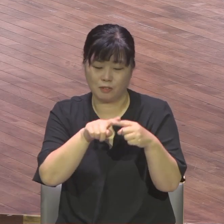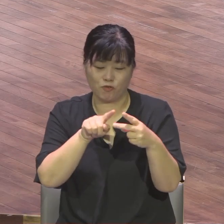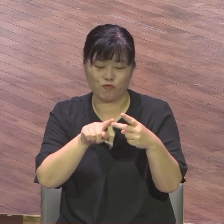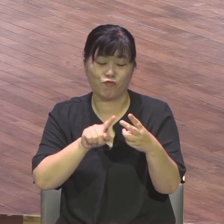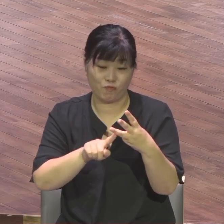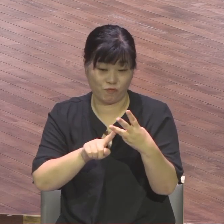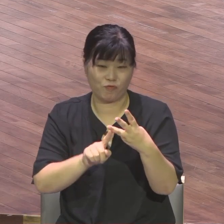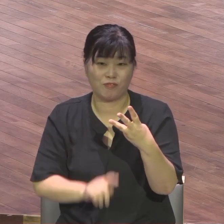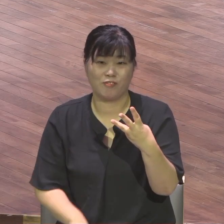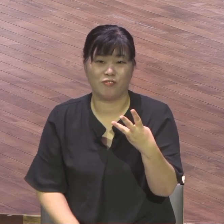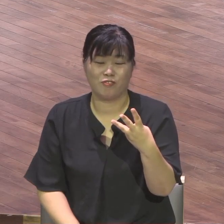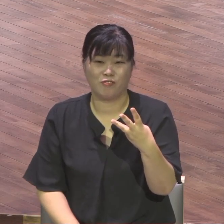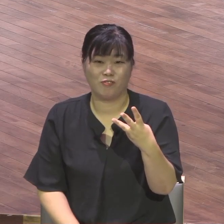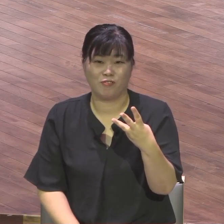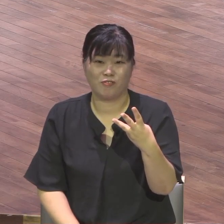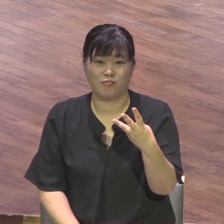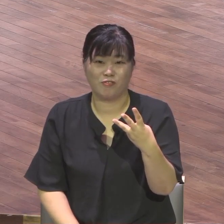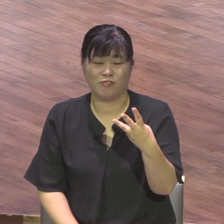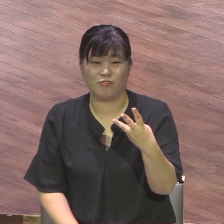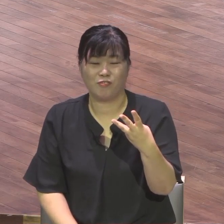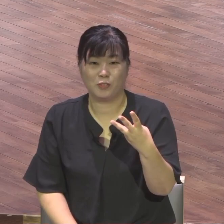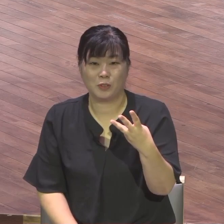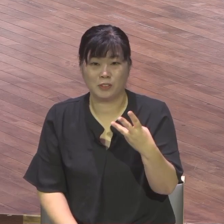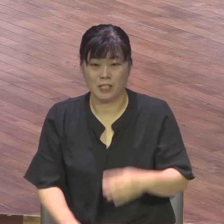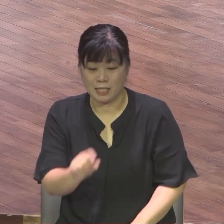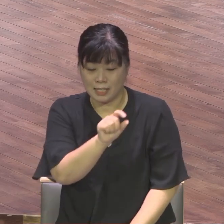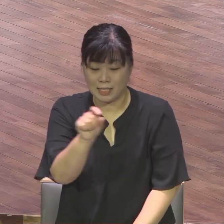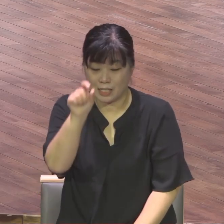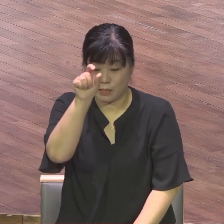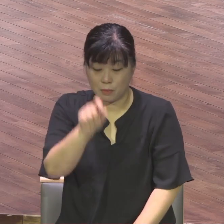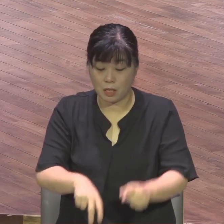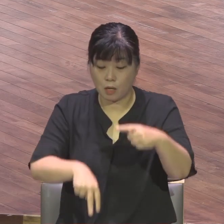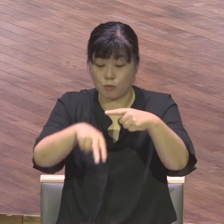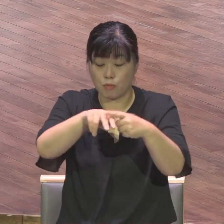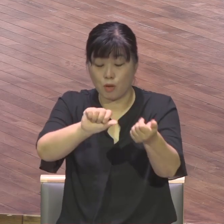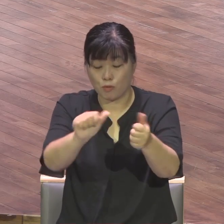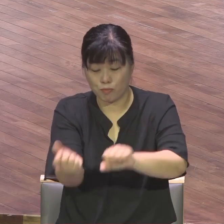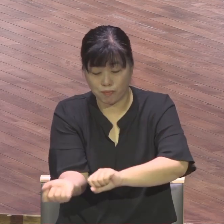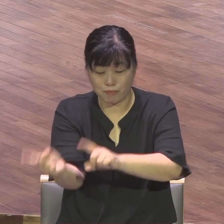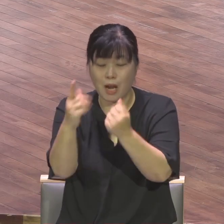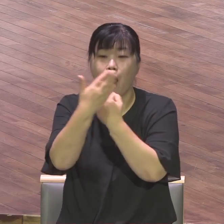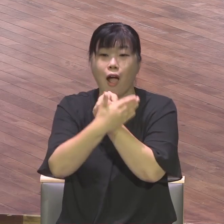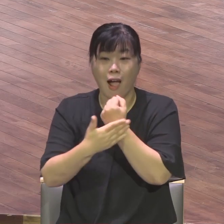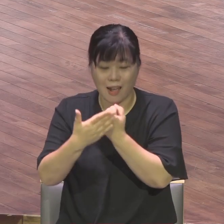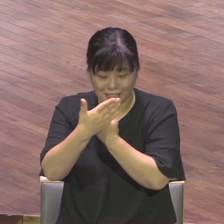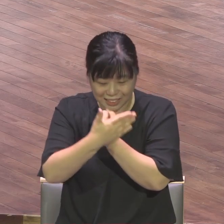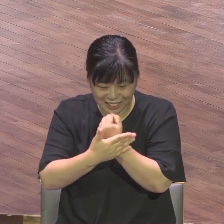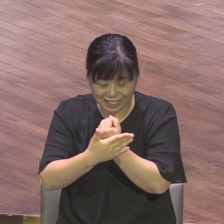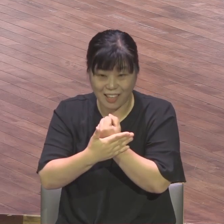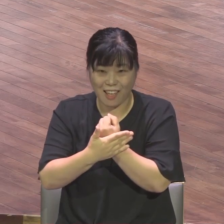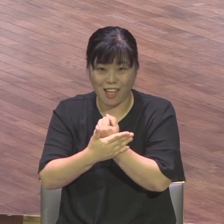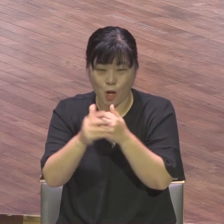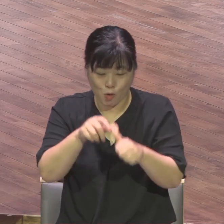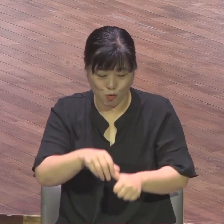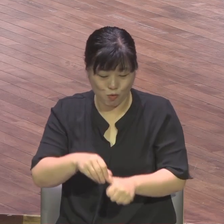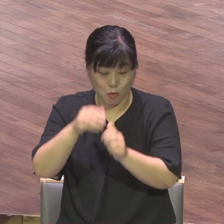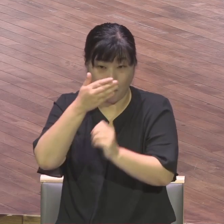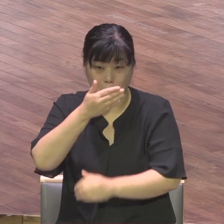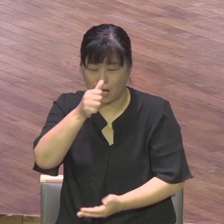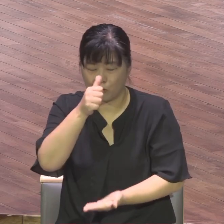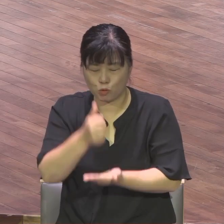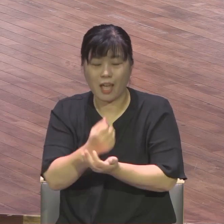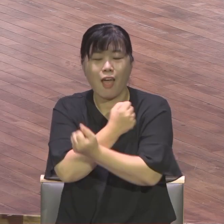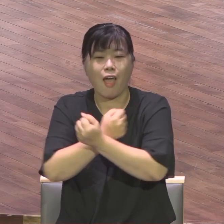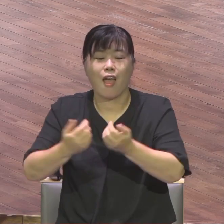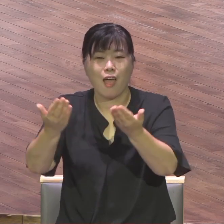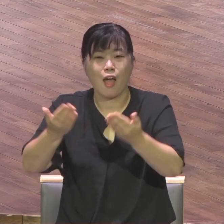십자가 대속과 부활의 복음, 오직 예수 그리스도를 통해서만 죄